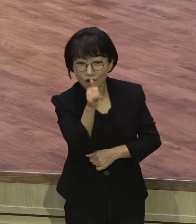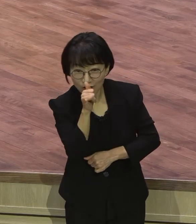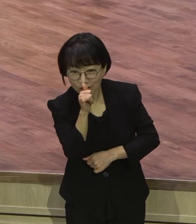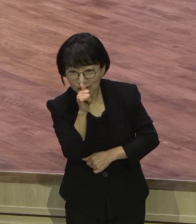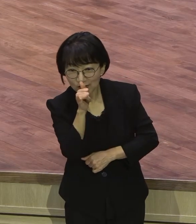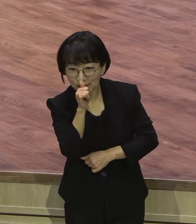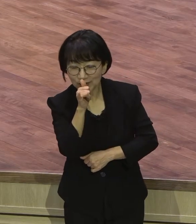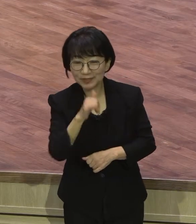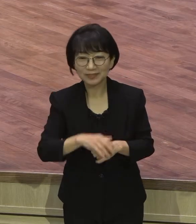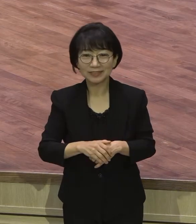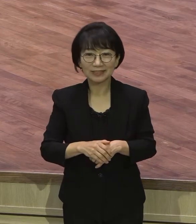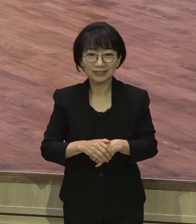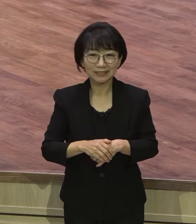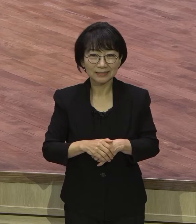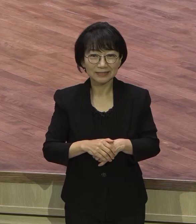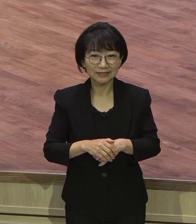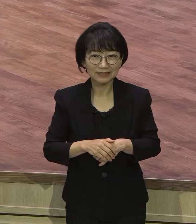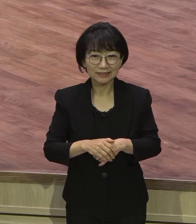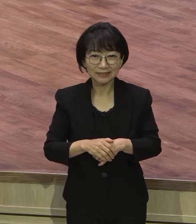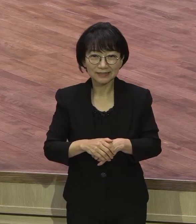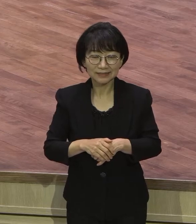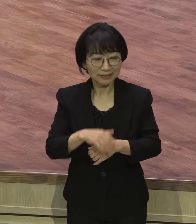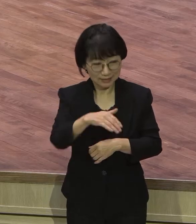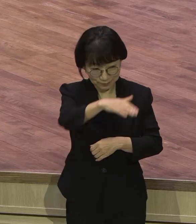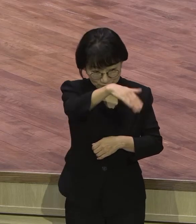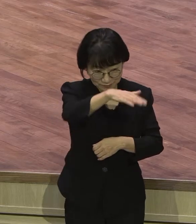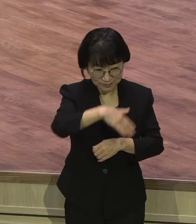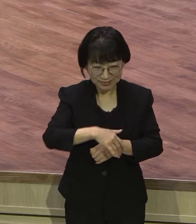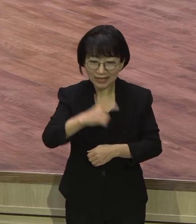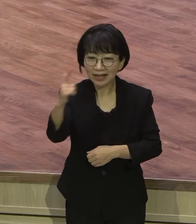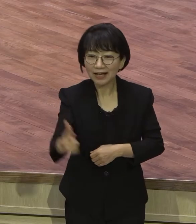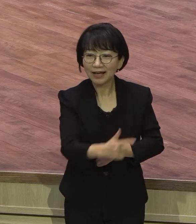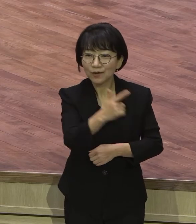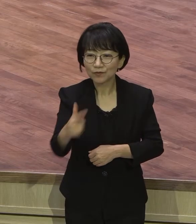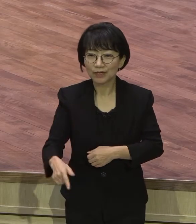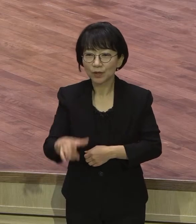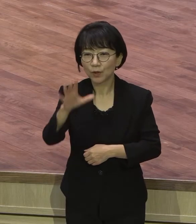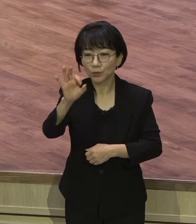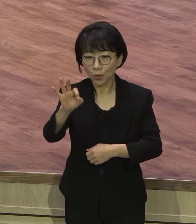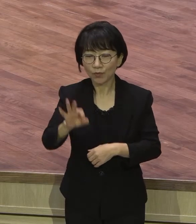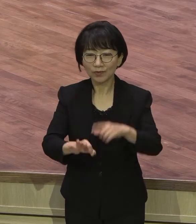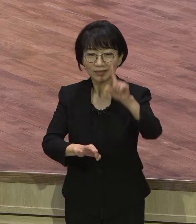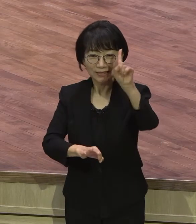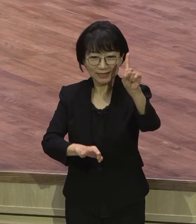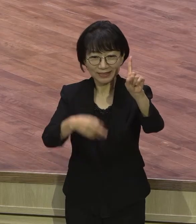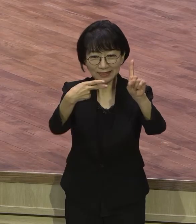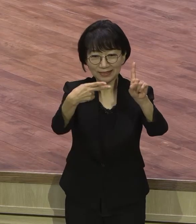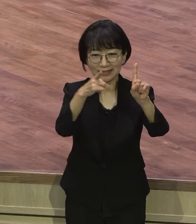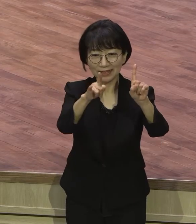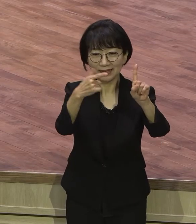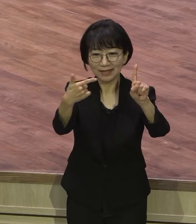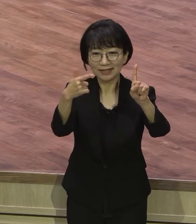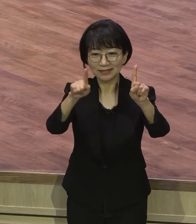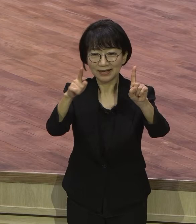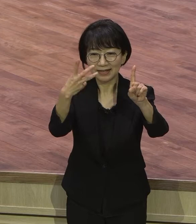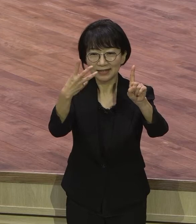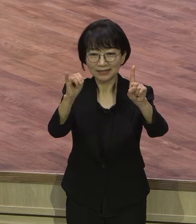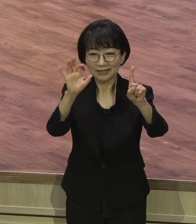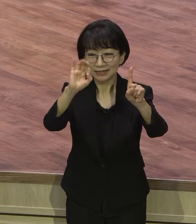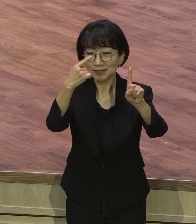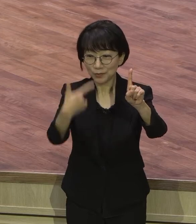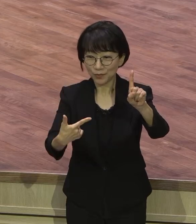있었어요. 그래서 이들을 일당 하루에 한 데나론씩을 그렇게 약속을 하고 포도원에